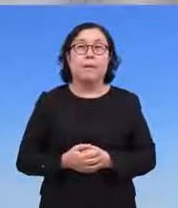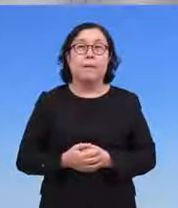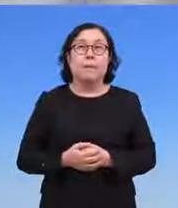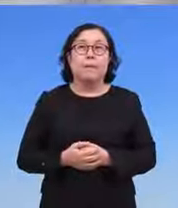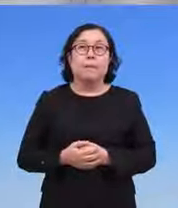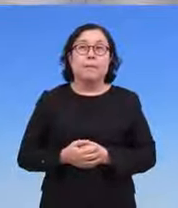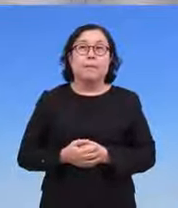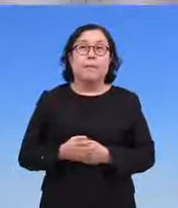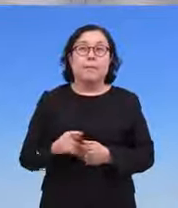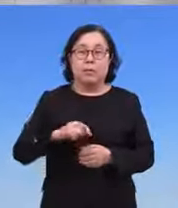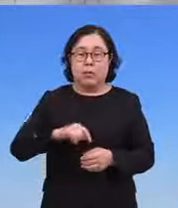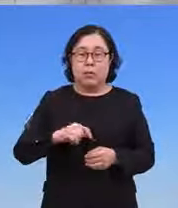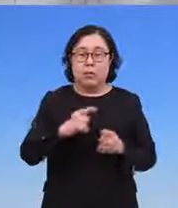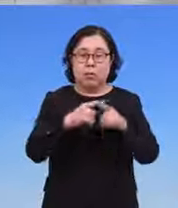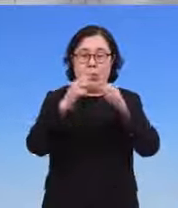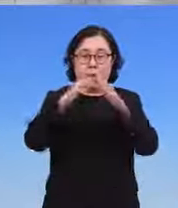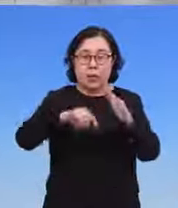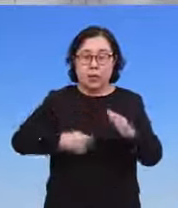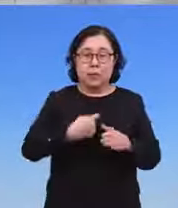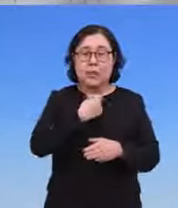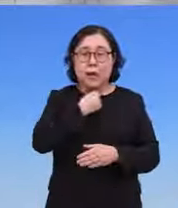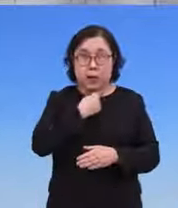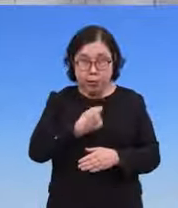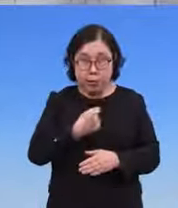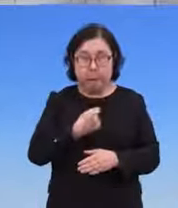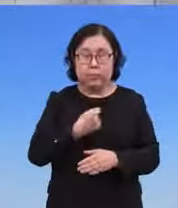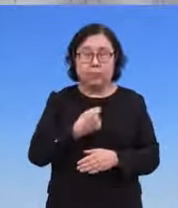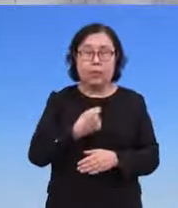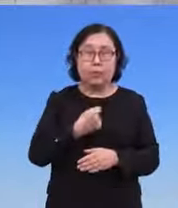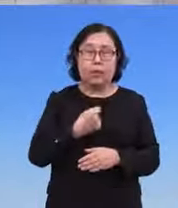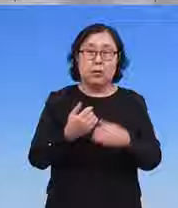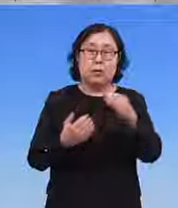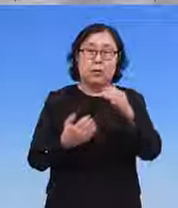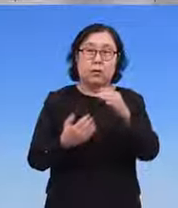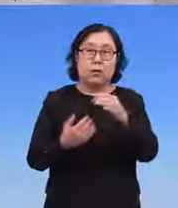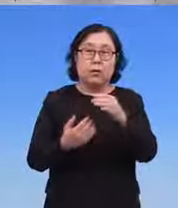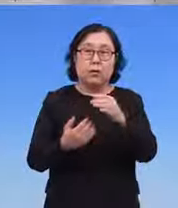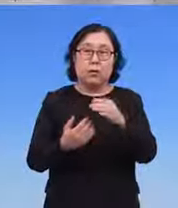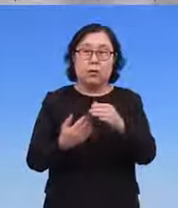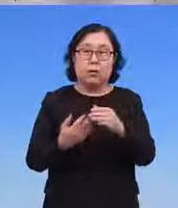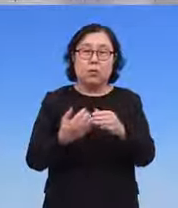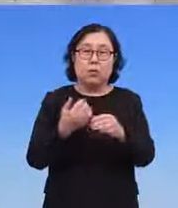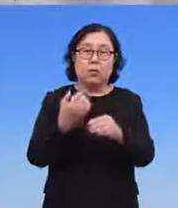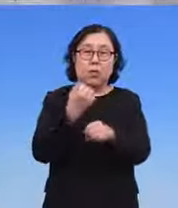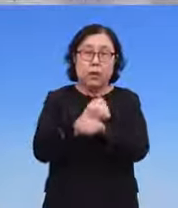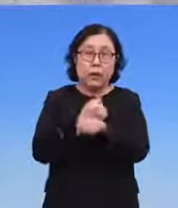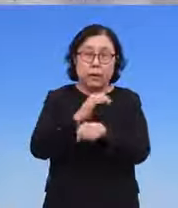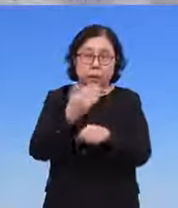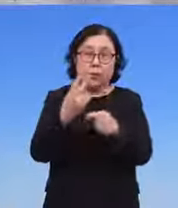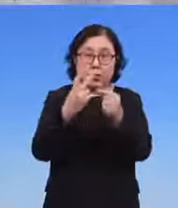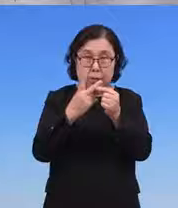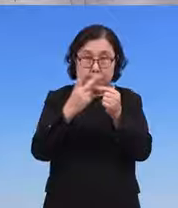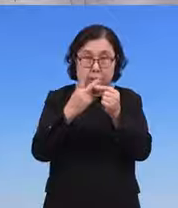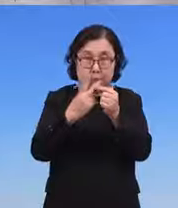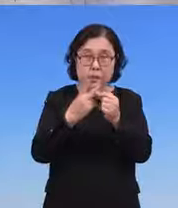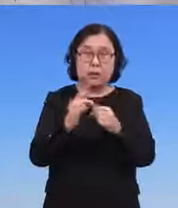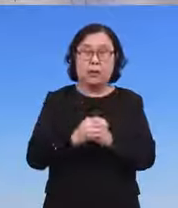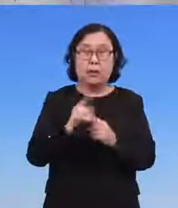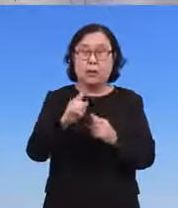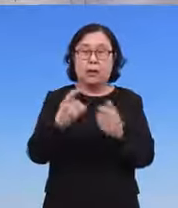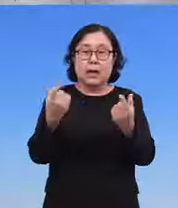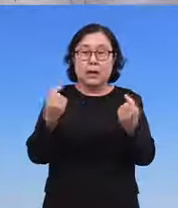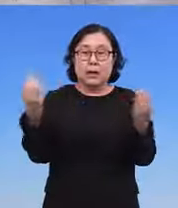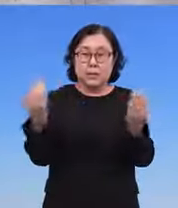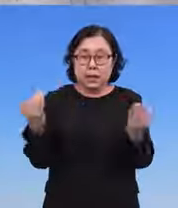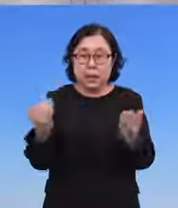그런가 하면은 교회는 자발성으로 이루어져야 되는 게 첫 번째 그 정신이라면, 두